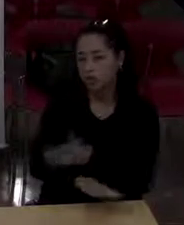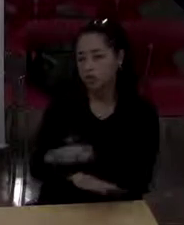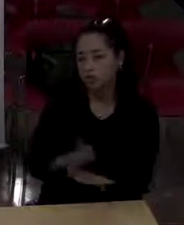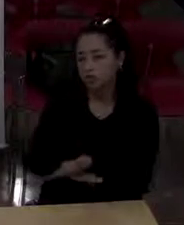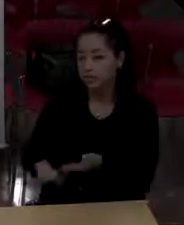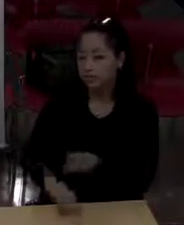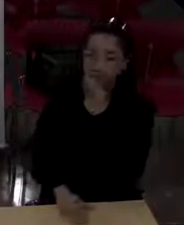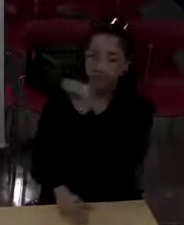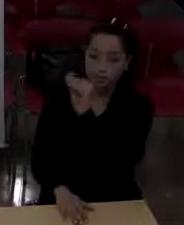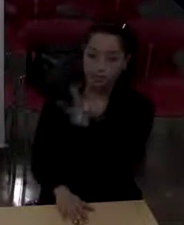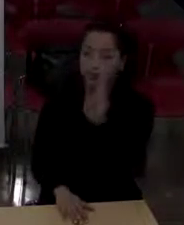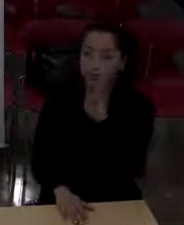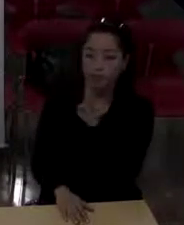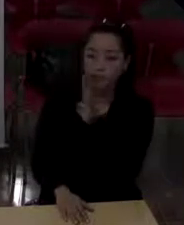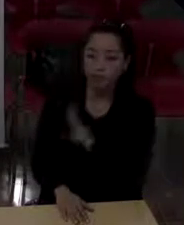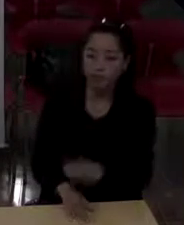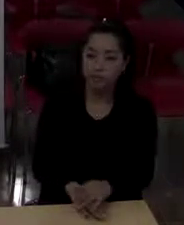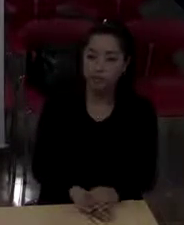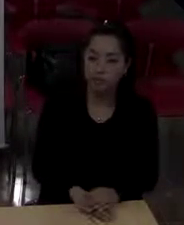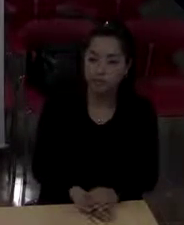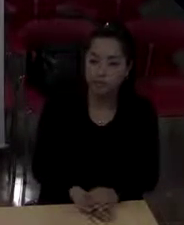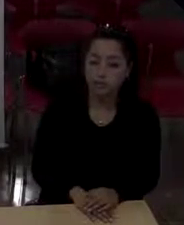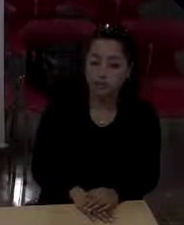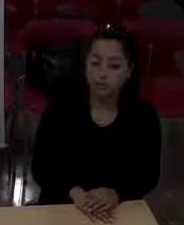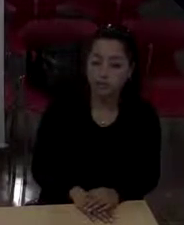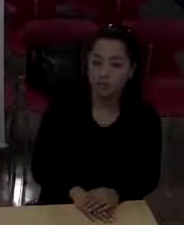Betty tenga los datos de alguna de ustedes.